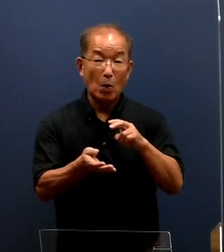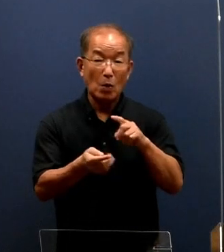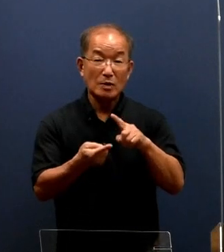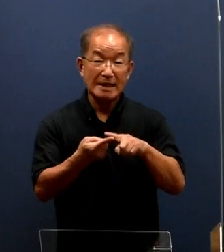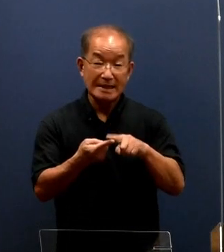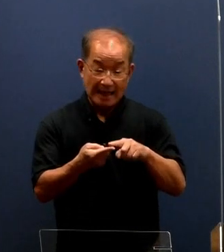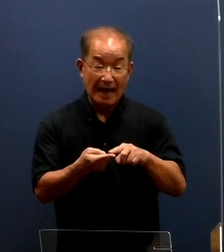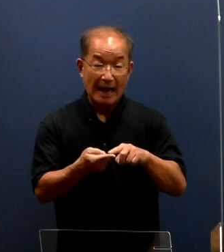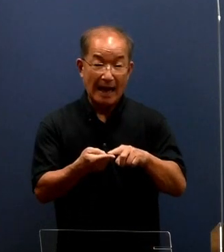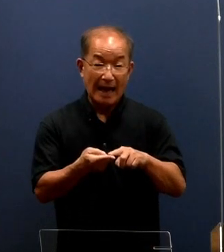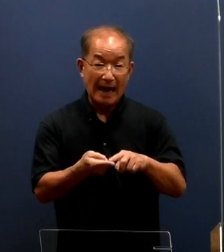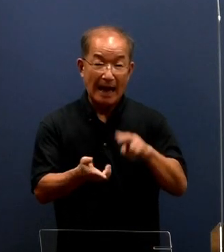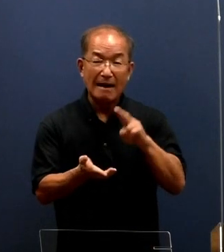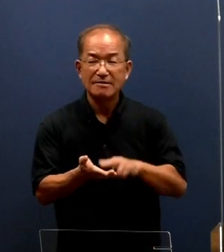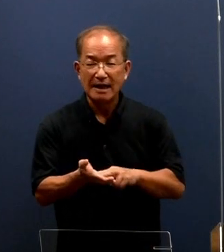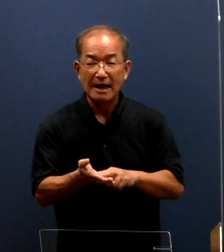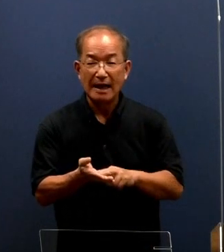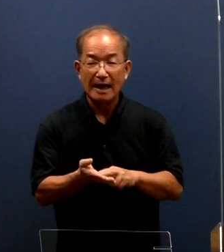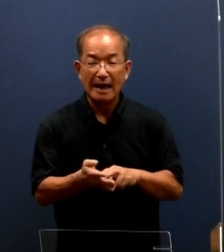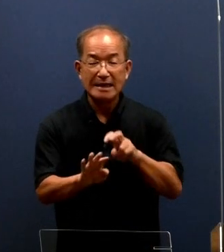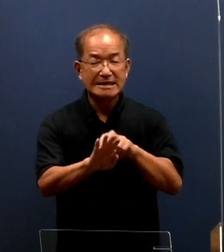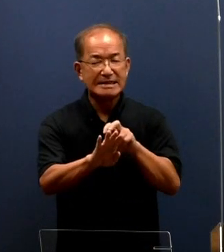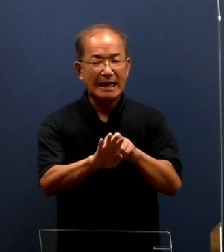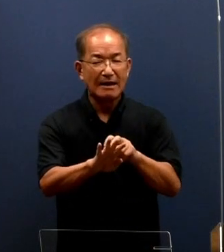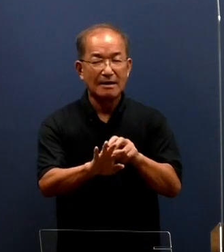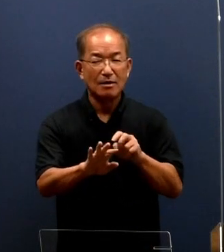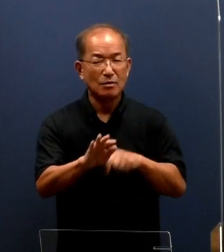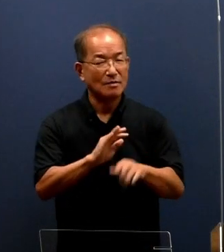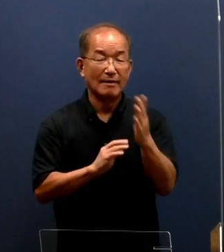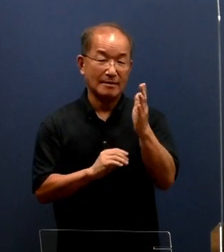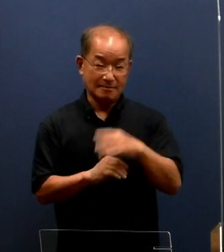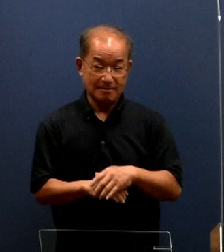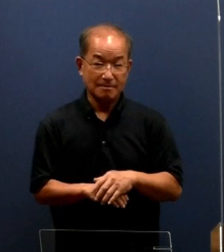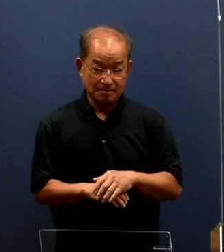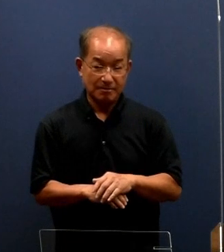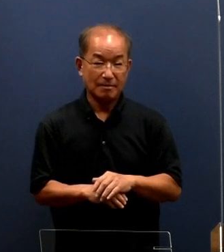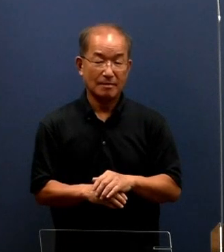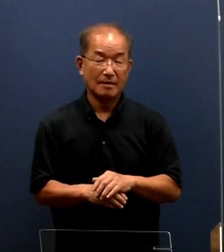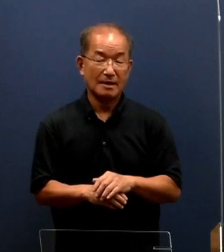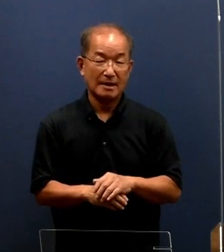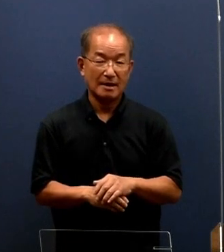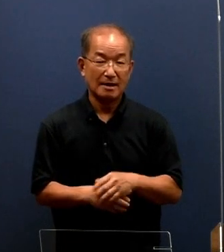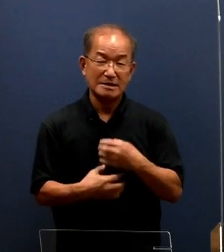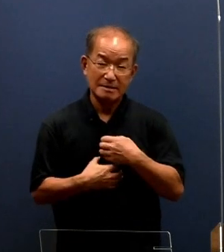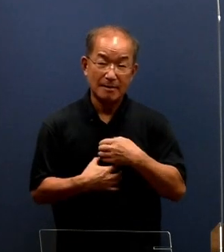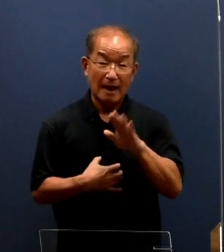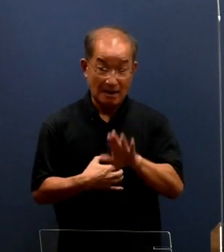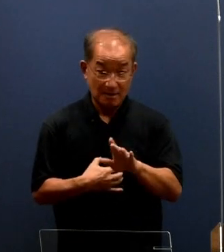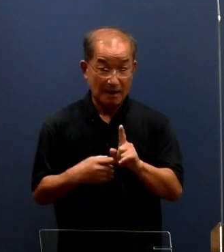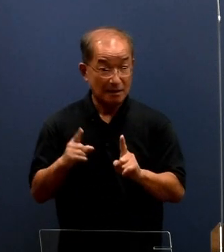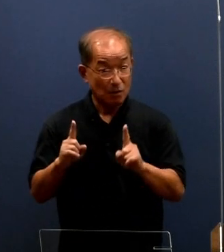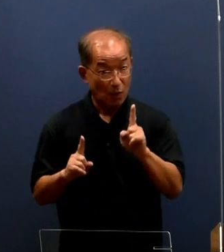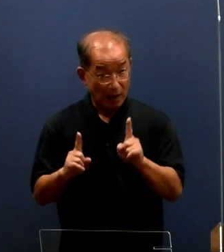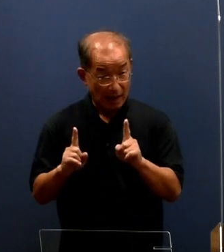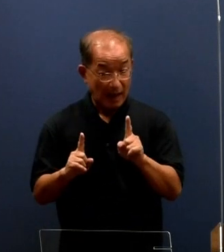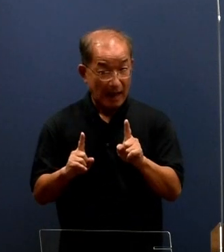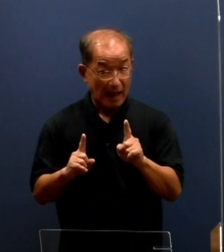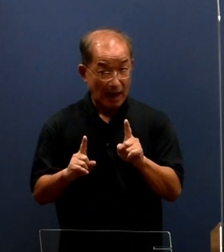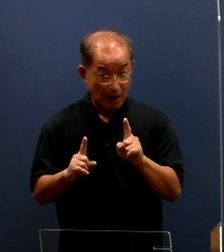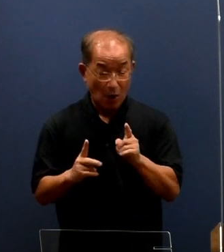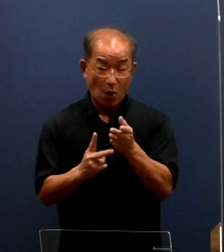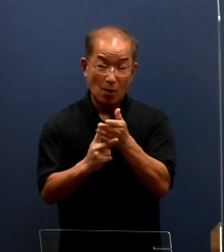があるかどうか、身体状況からリスクがあるかどうかと、要するに病院で診てもらうべきかどうかということの、まあ、目安をつけ